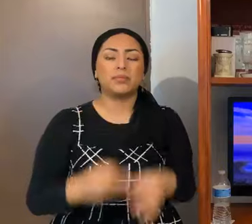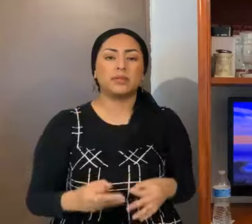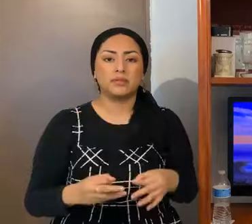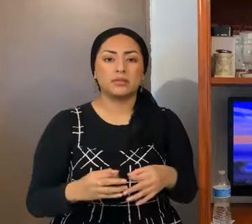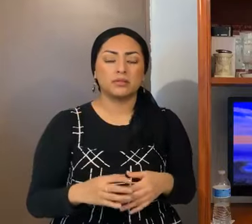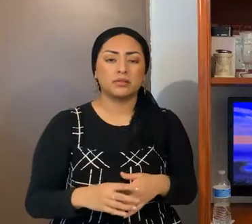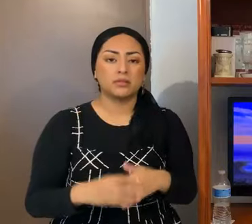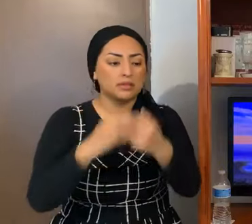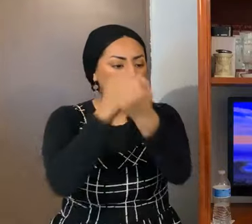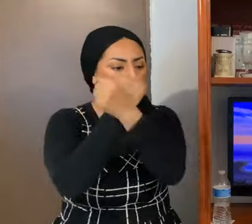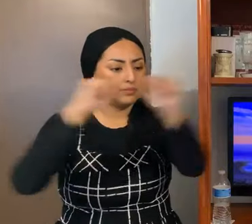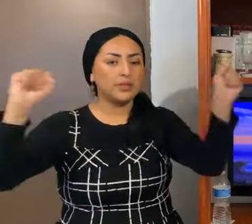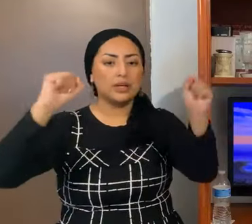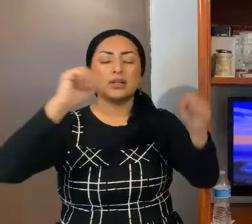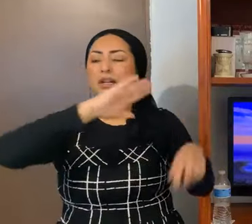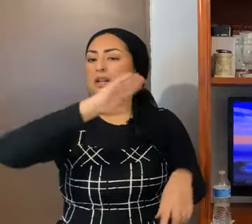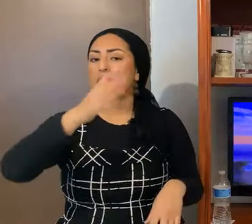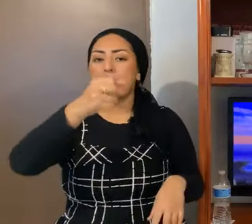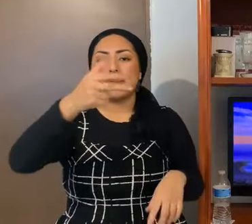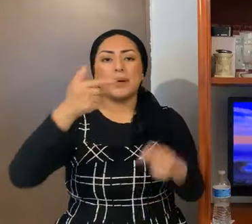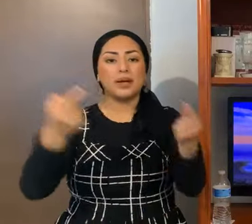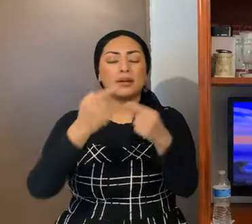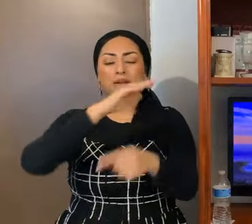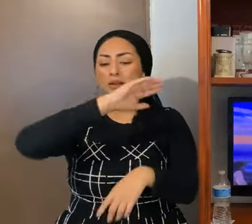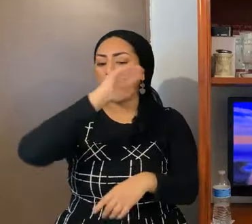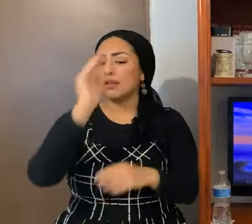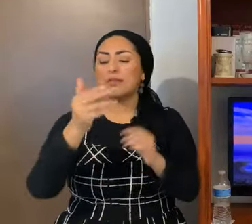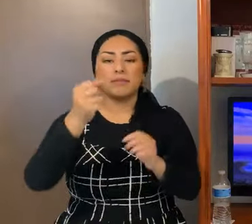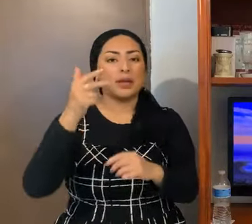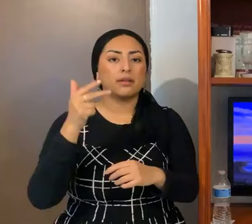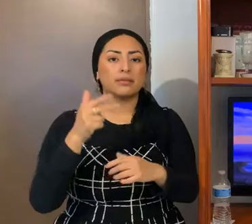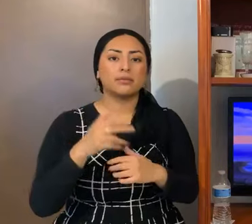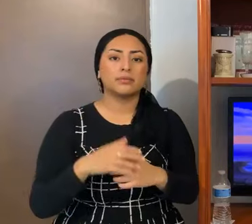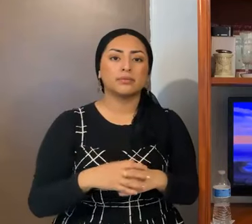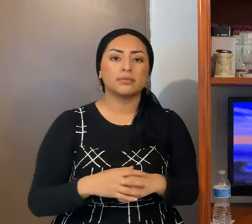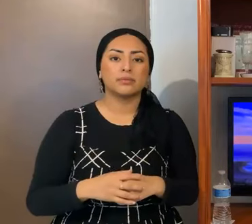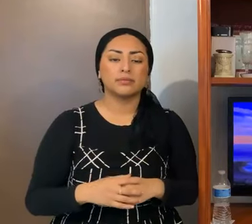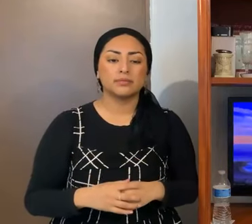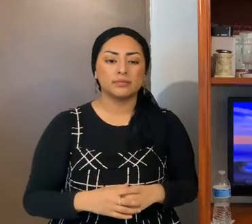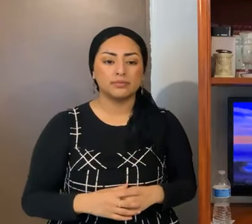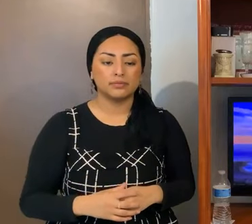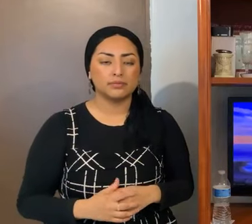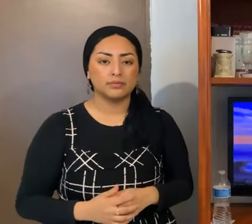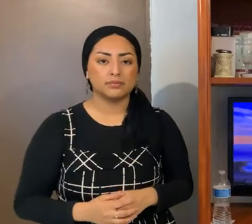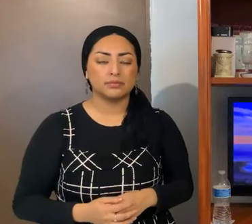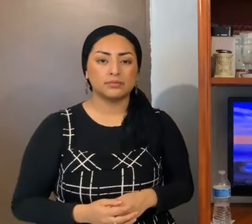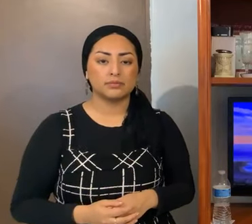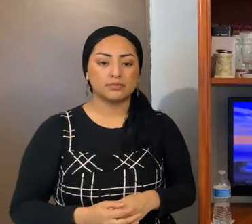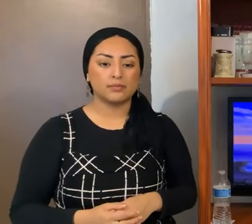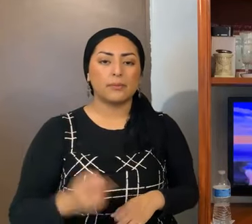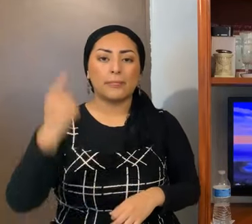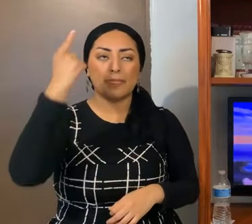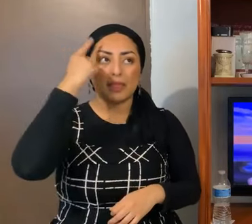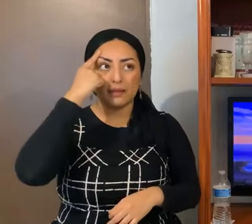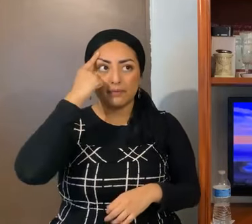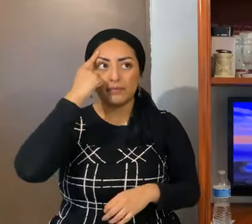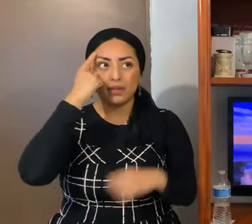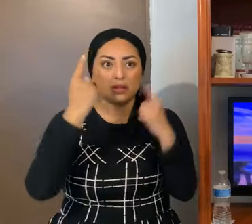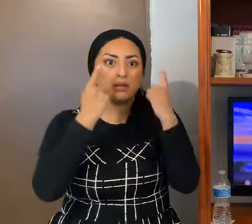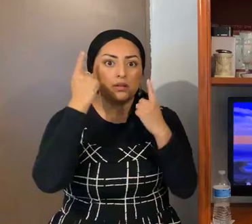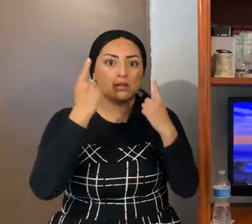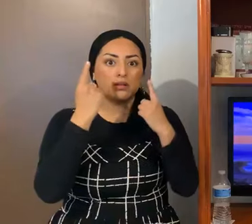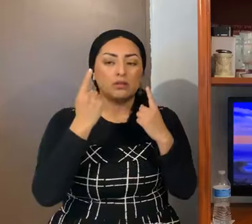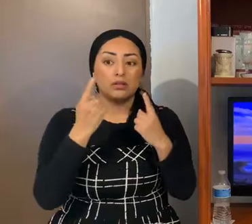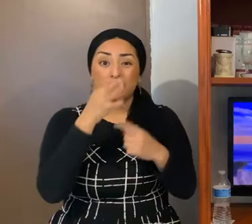a libertad, ya no se regresa al pecado. No se puede salir a la libertad y regresar a la cárcel del pecado. Pensémoslo,